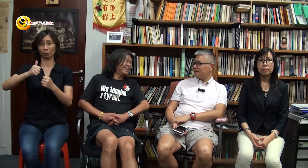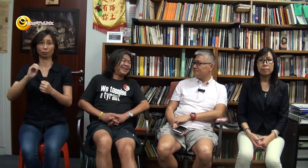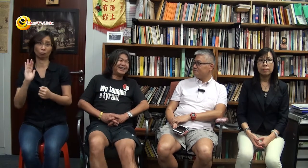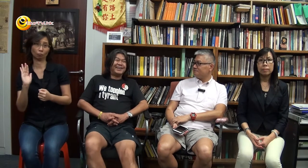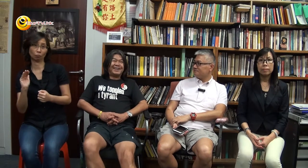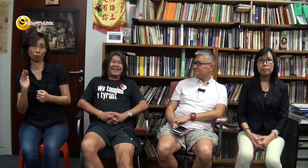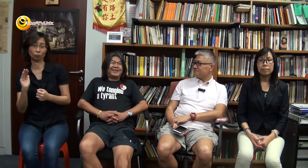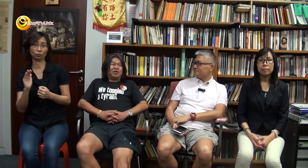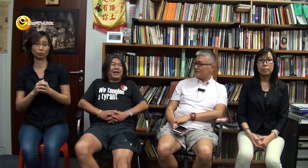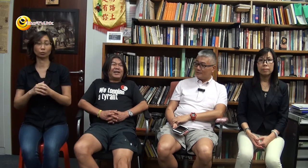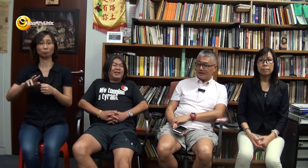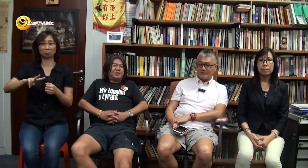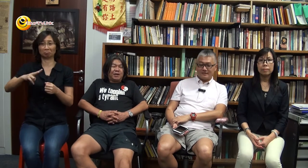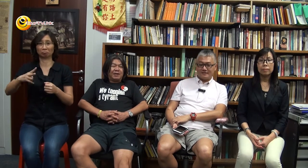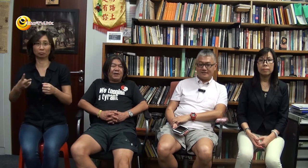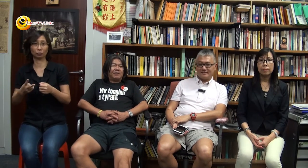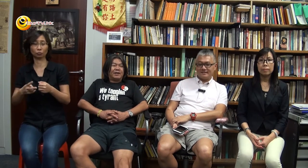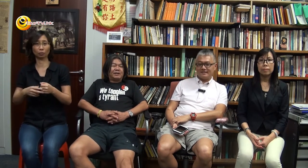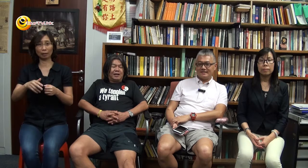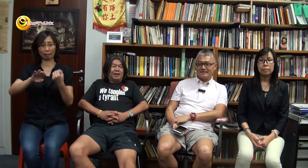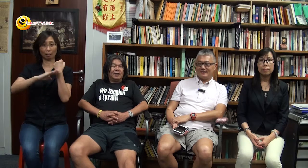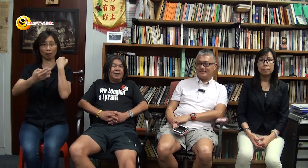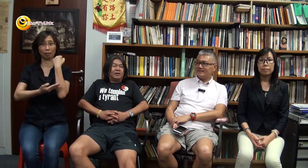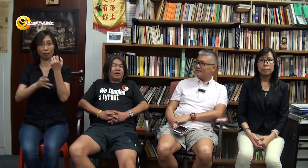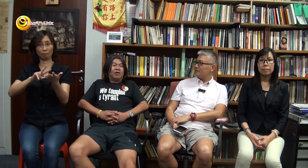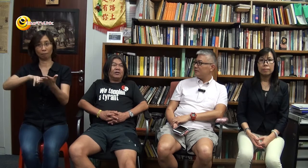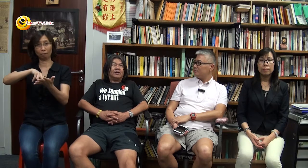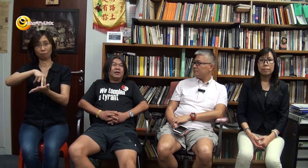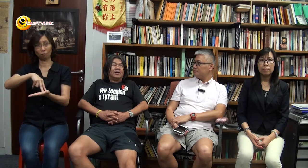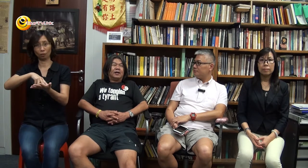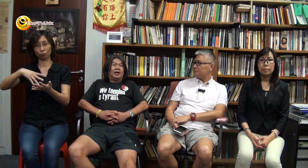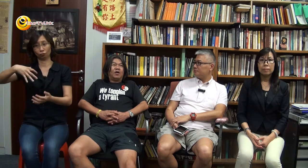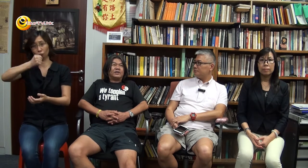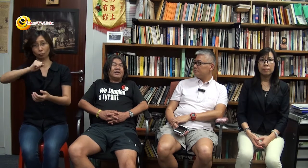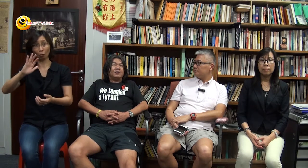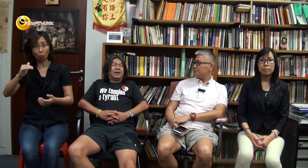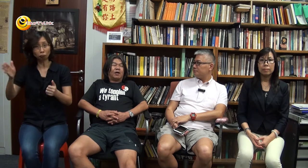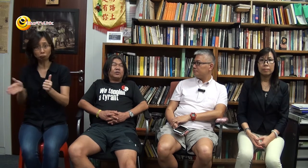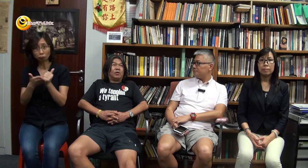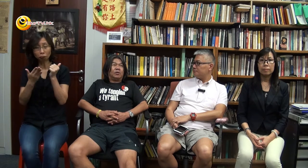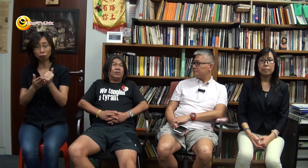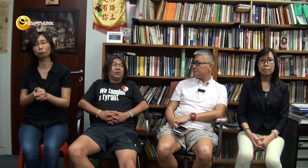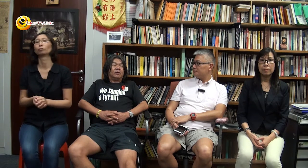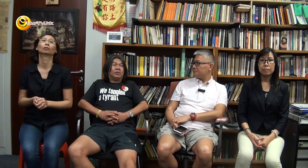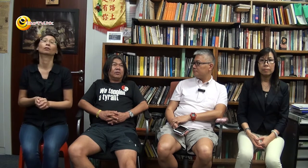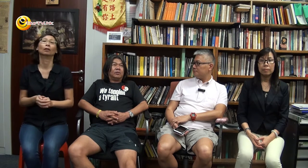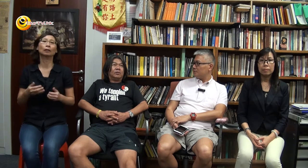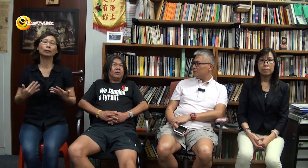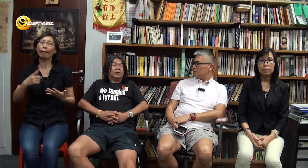係咪？即係到底而家係點樣咧？因為老實講，梁振英俾人投訴